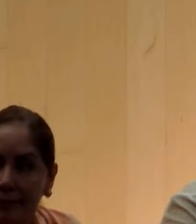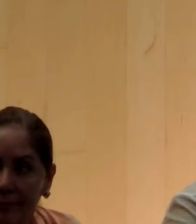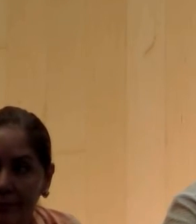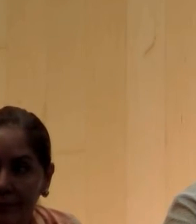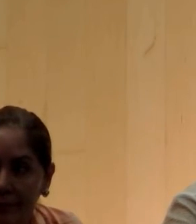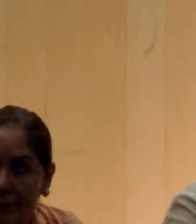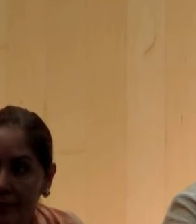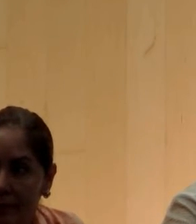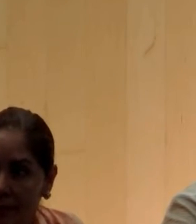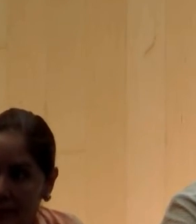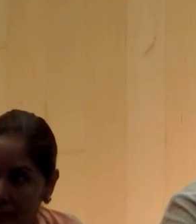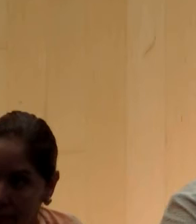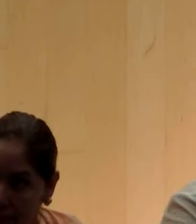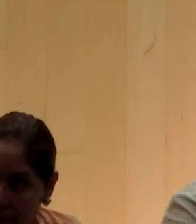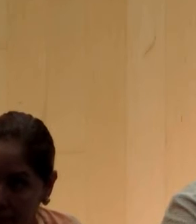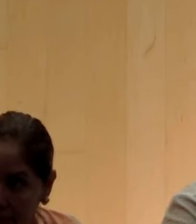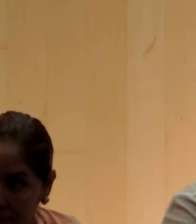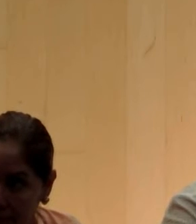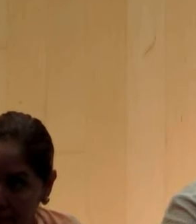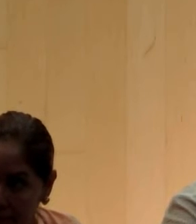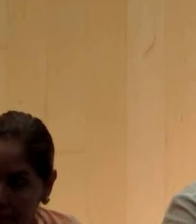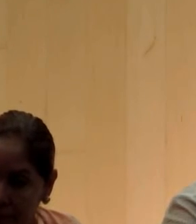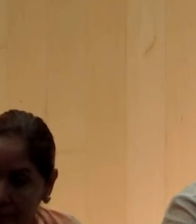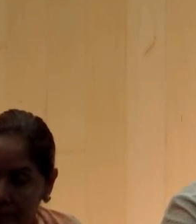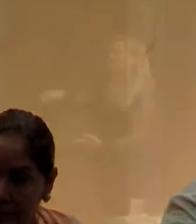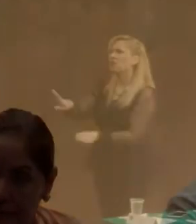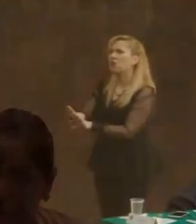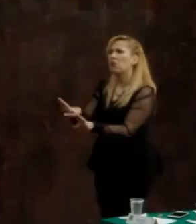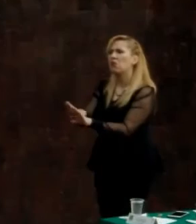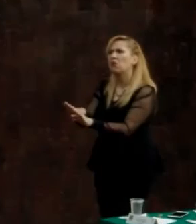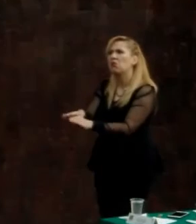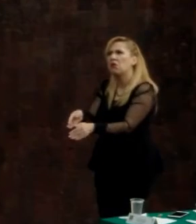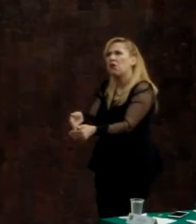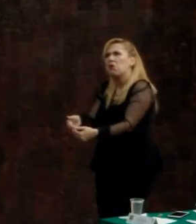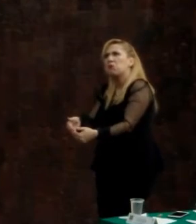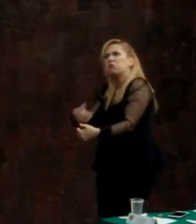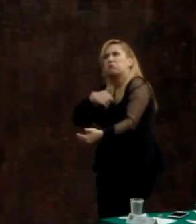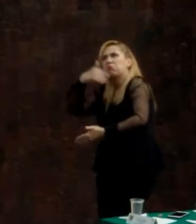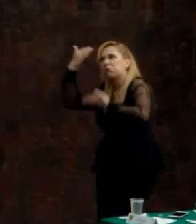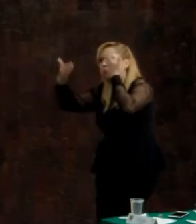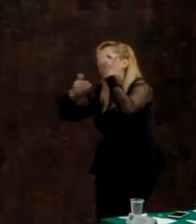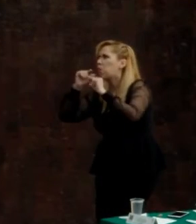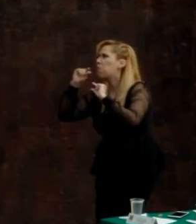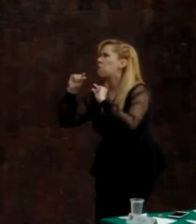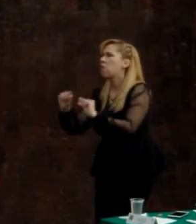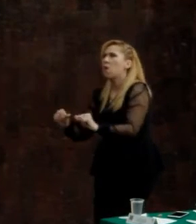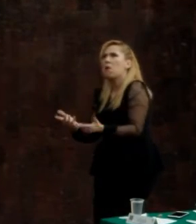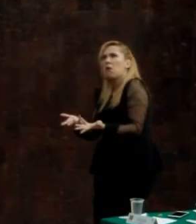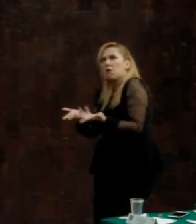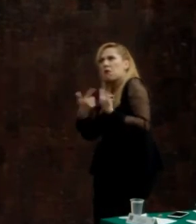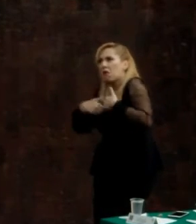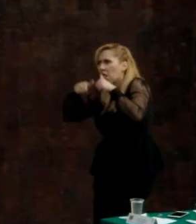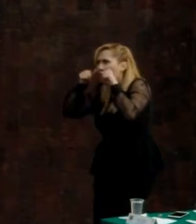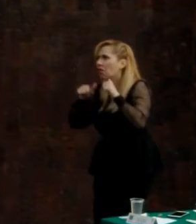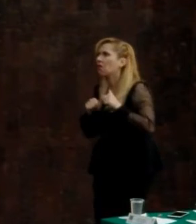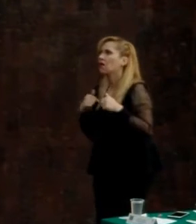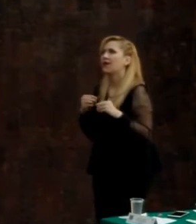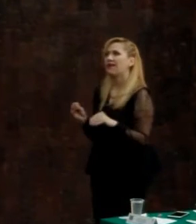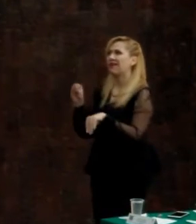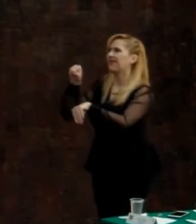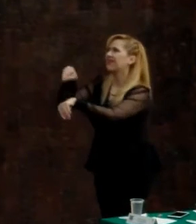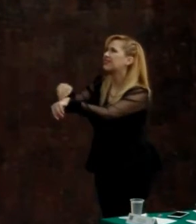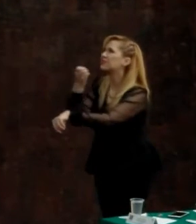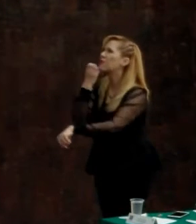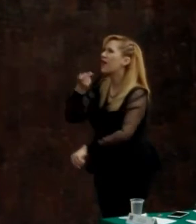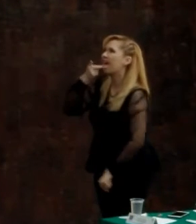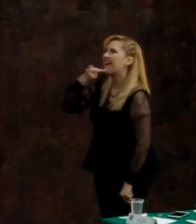la discriminación y rezago educativo de quienes son integrados a escuelas regulares